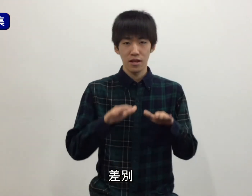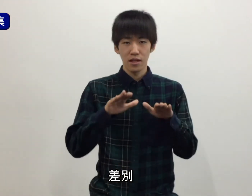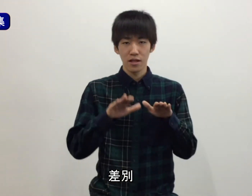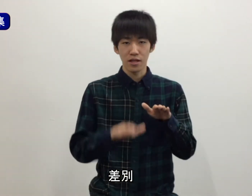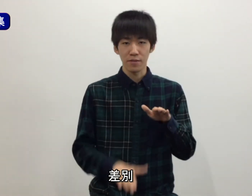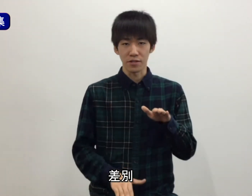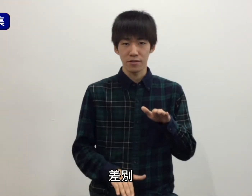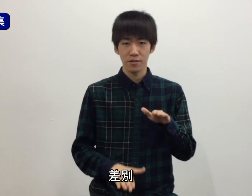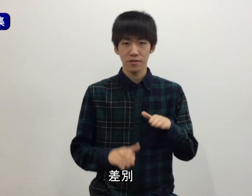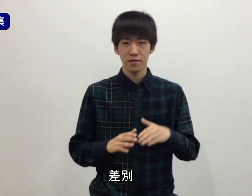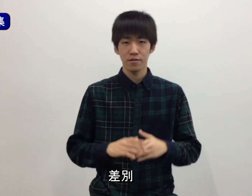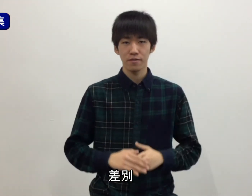差別